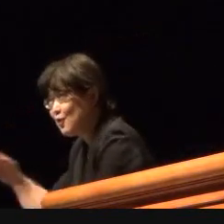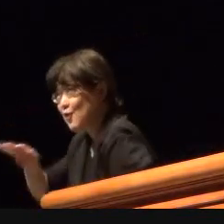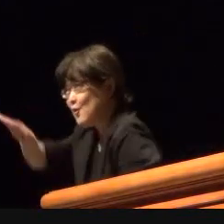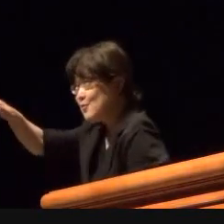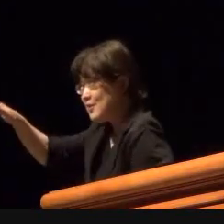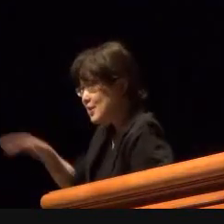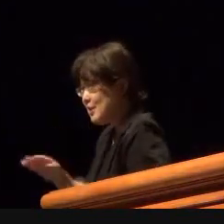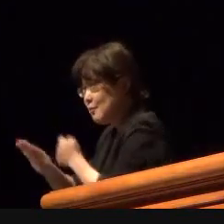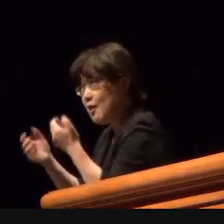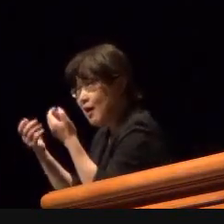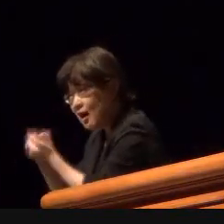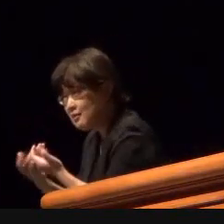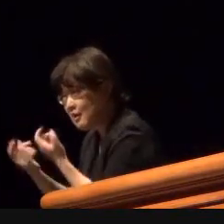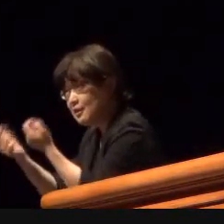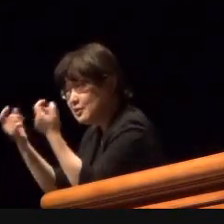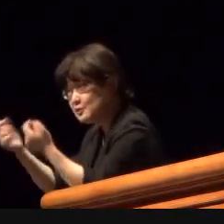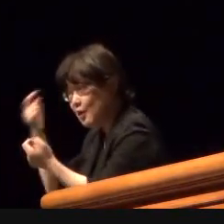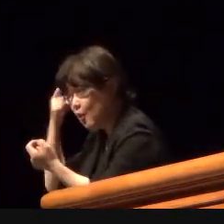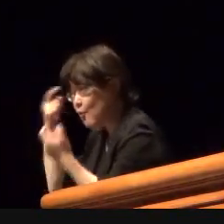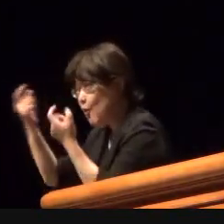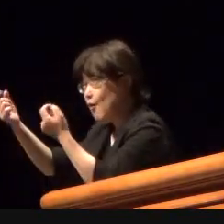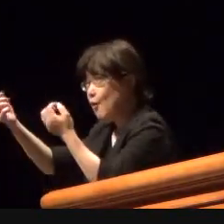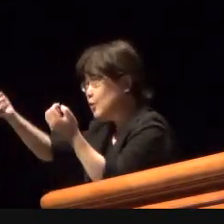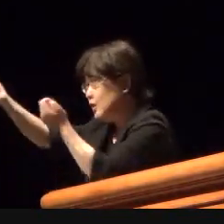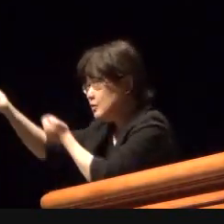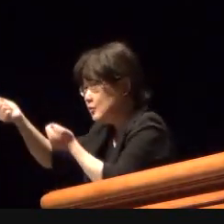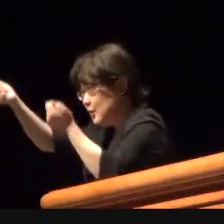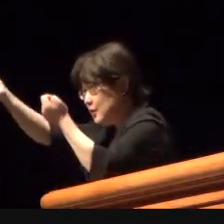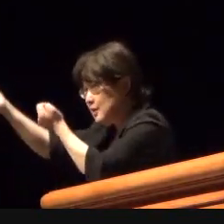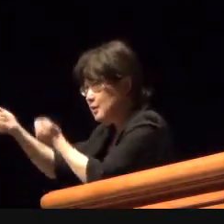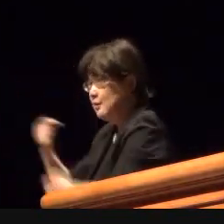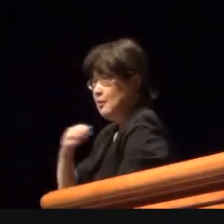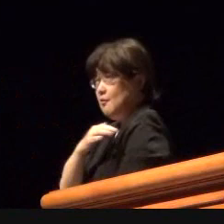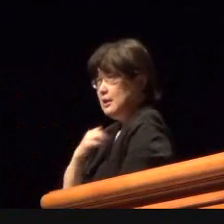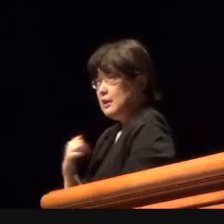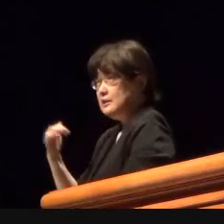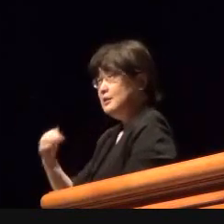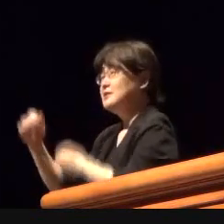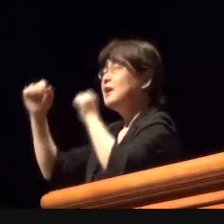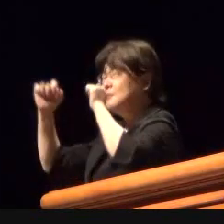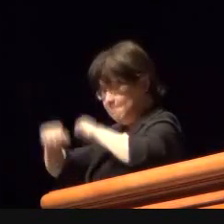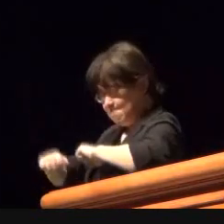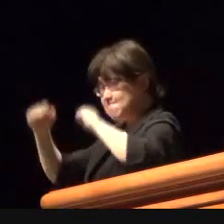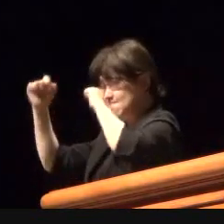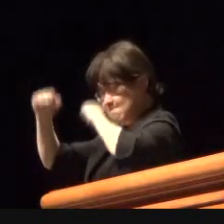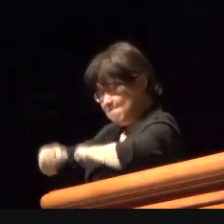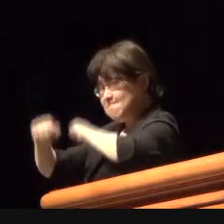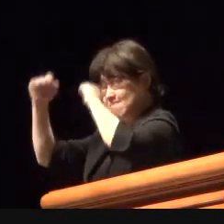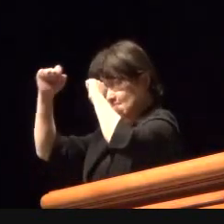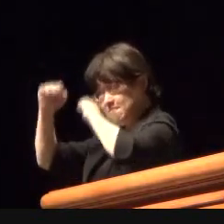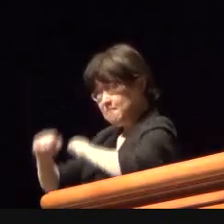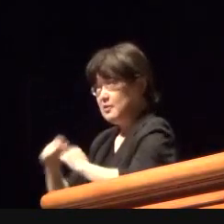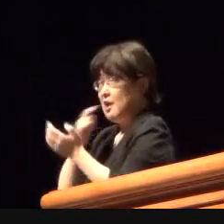だ。同じ思いを抱いている私たちがうなずくことはこんな簡単なことはありません